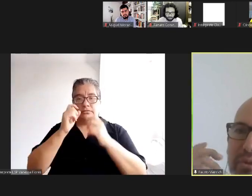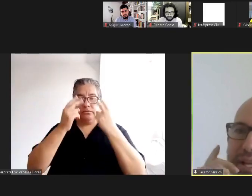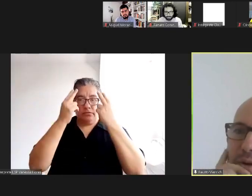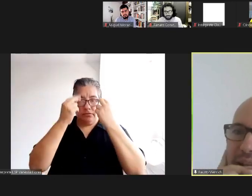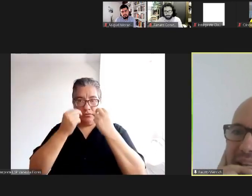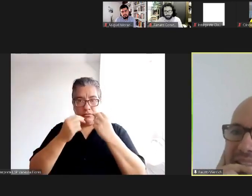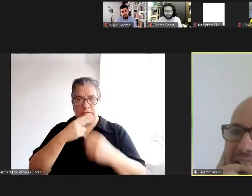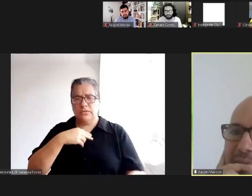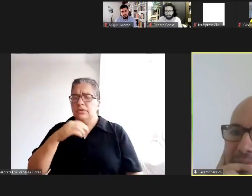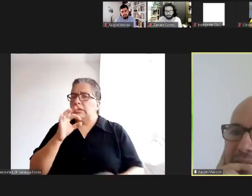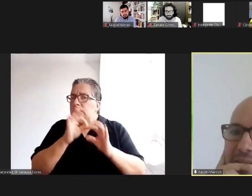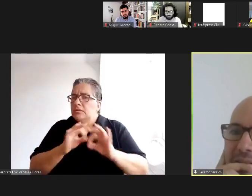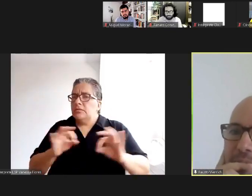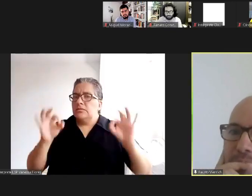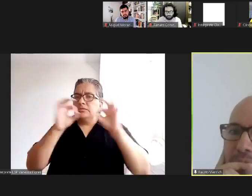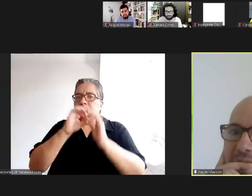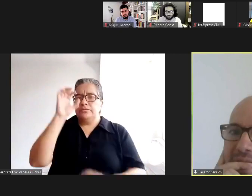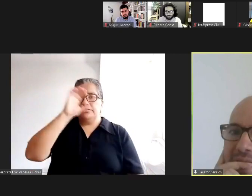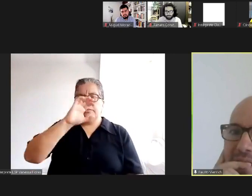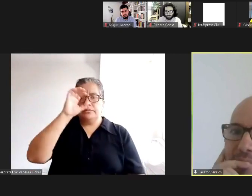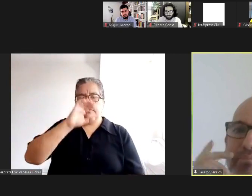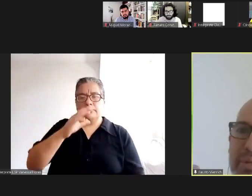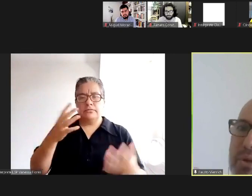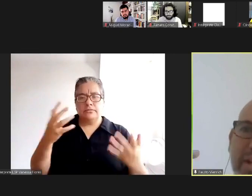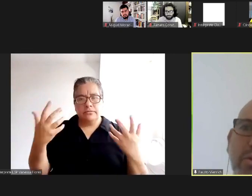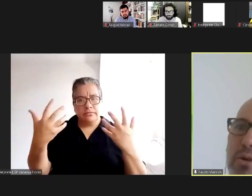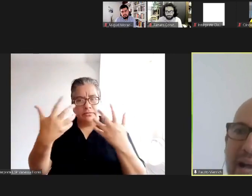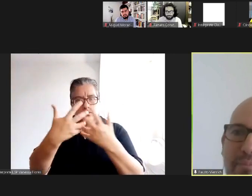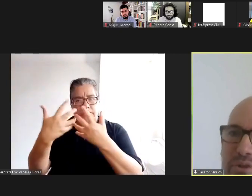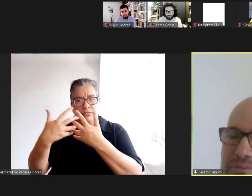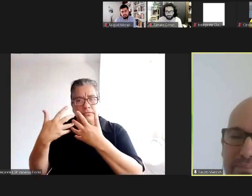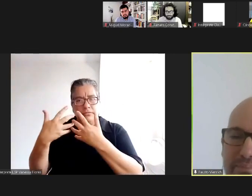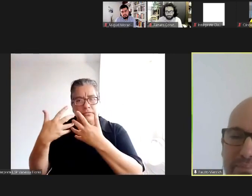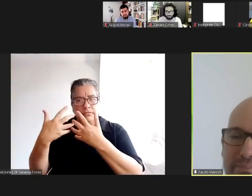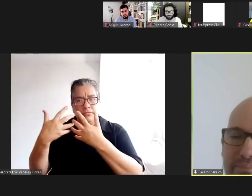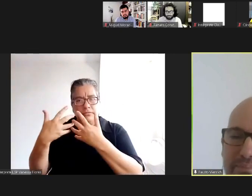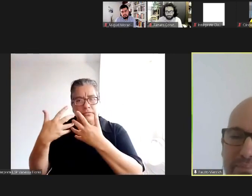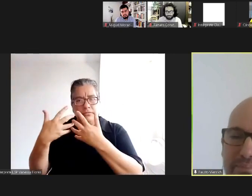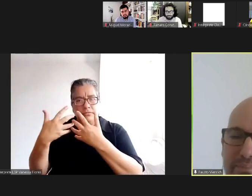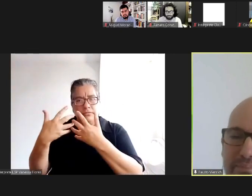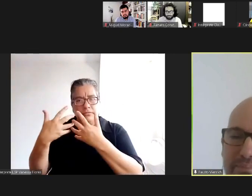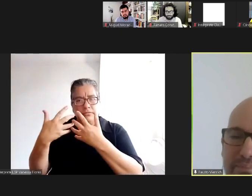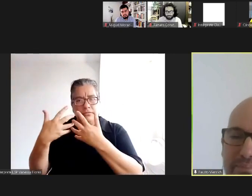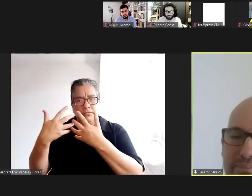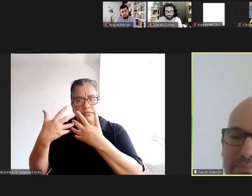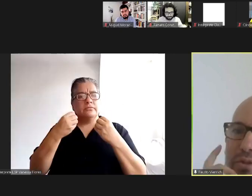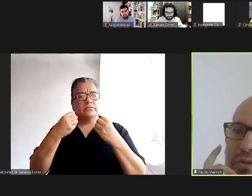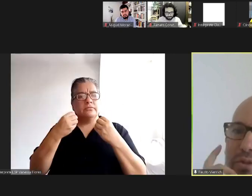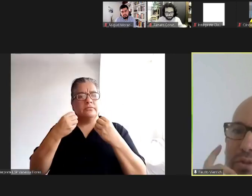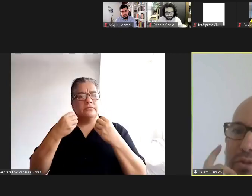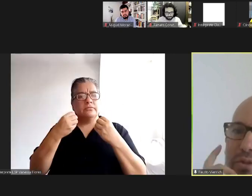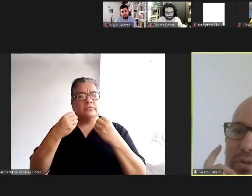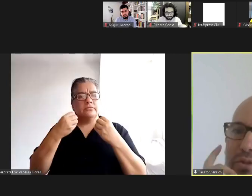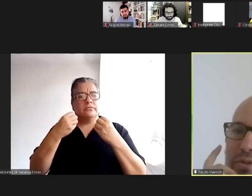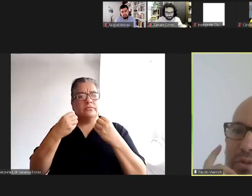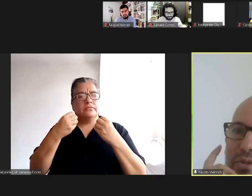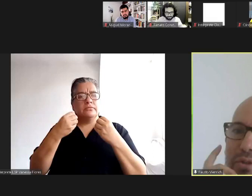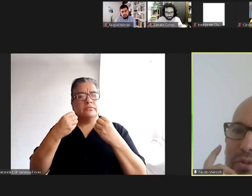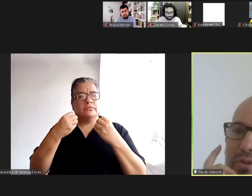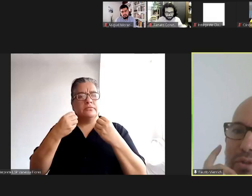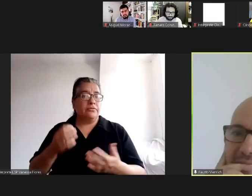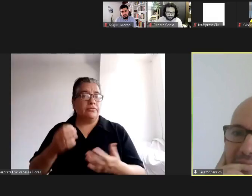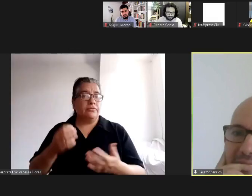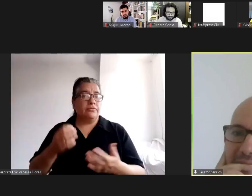buscar puntos de convergencia porque, primero que todo, en ambos están incursos aspectos de derechos